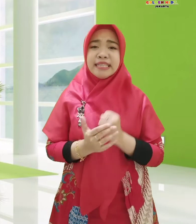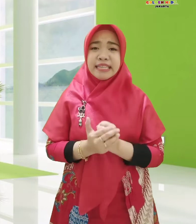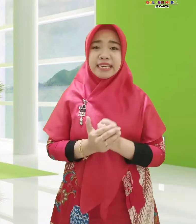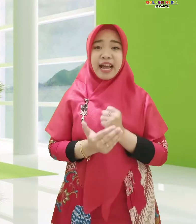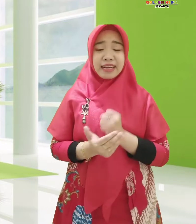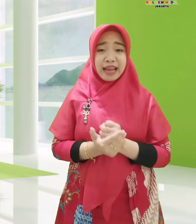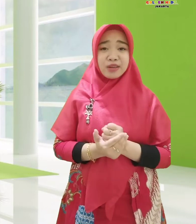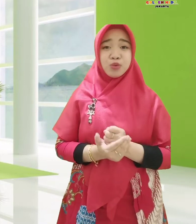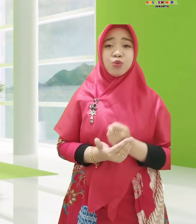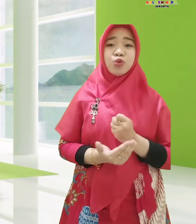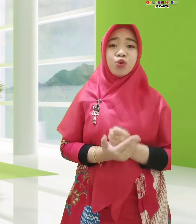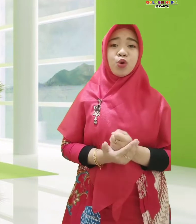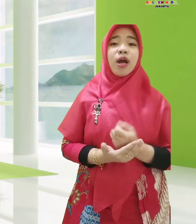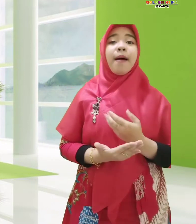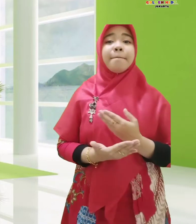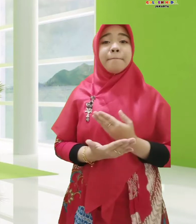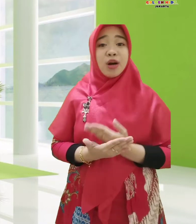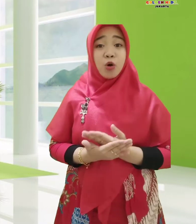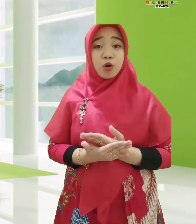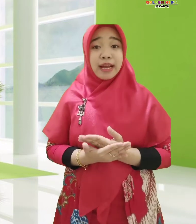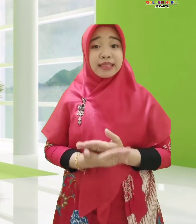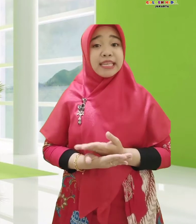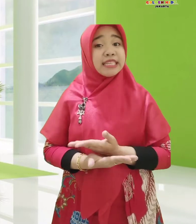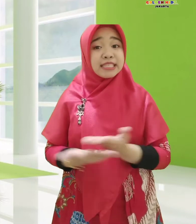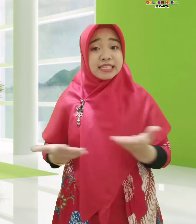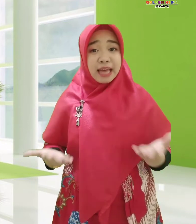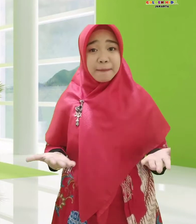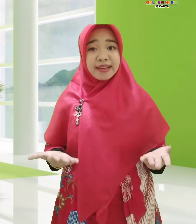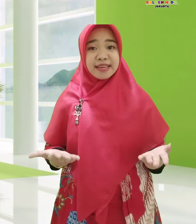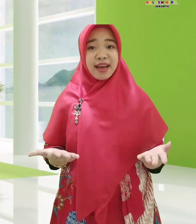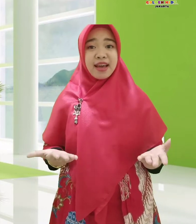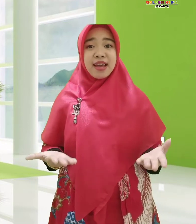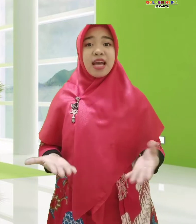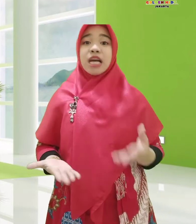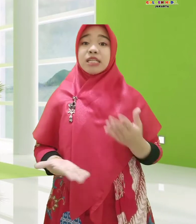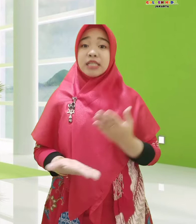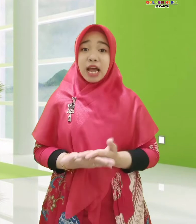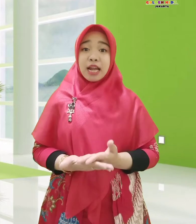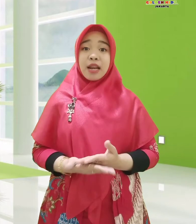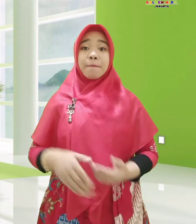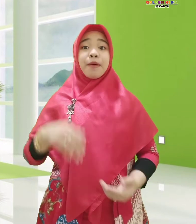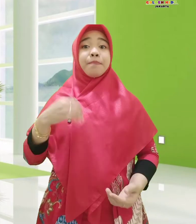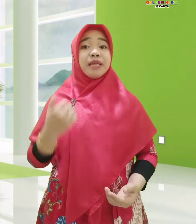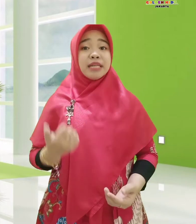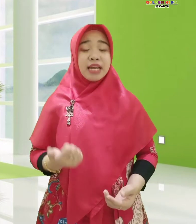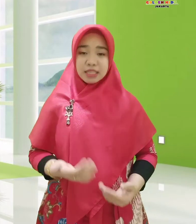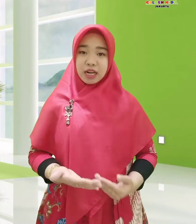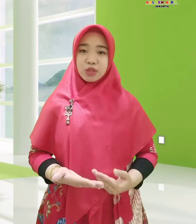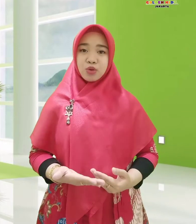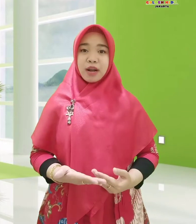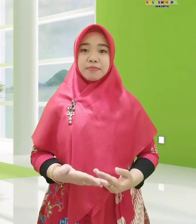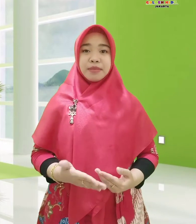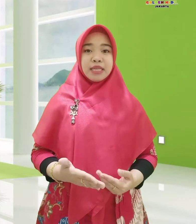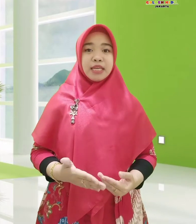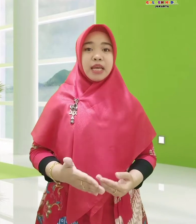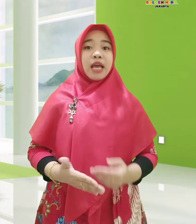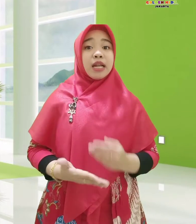mendidik anak untuk menghormati sesamanya dan membina silaturahmi